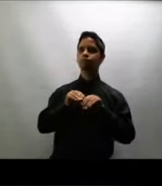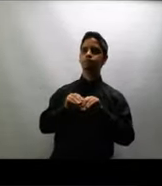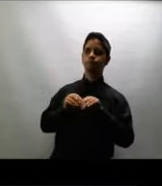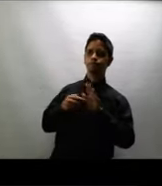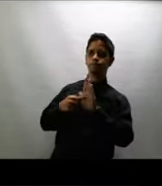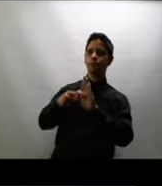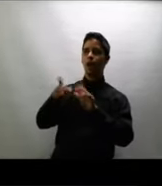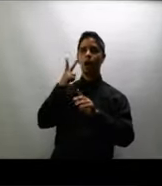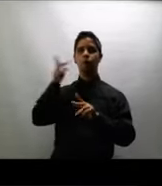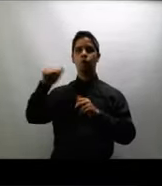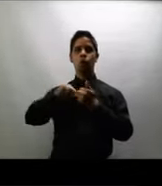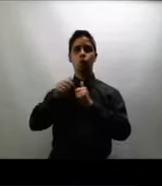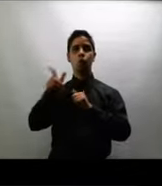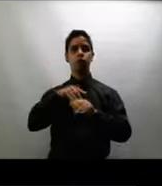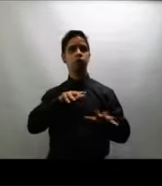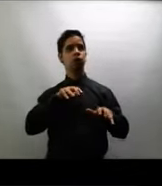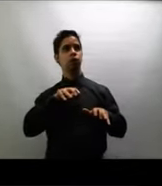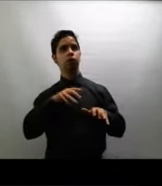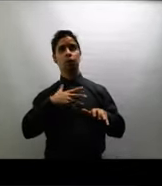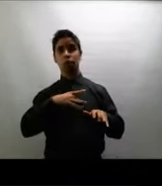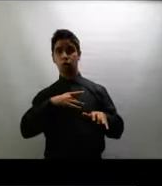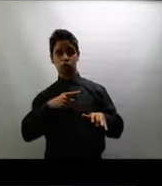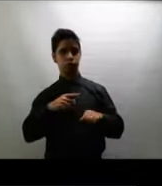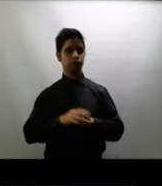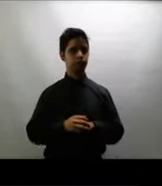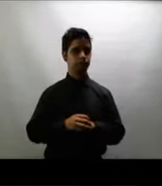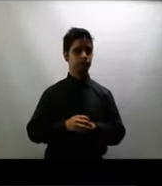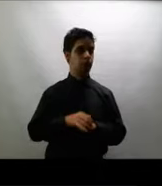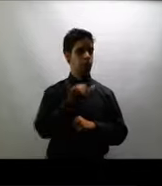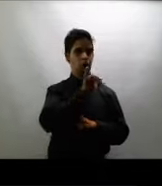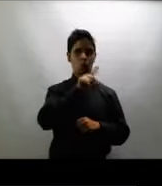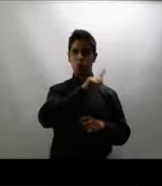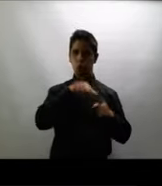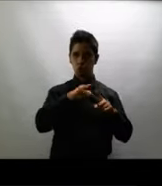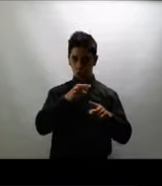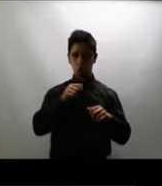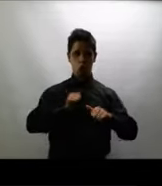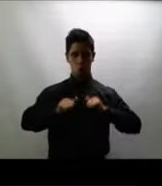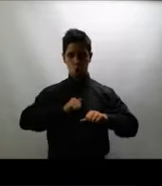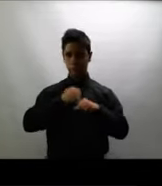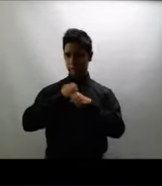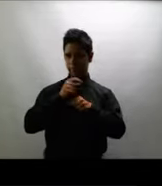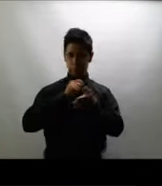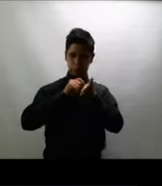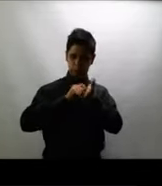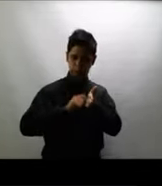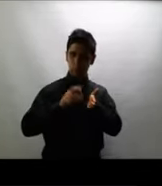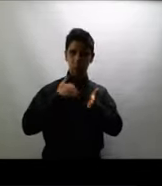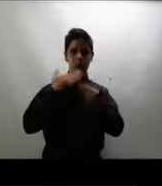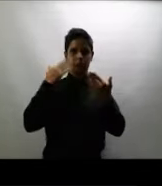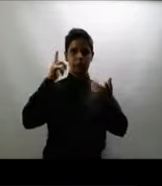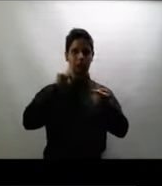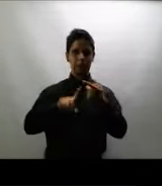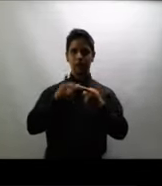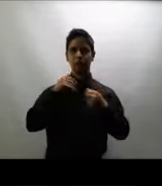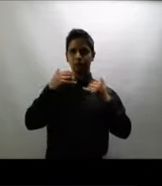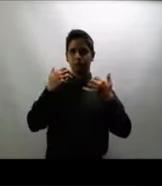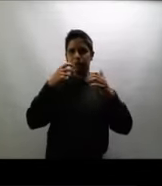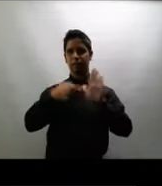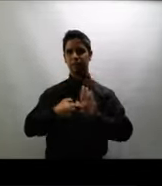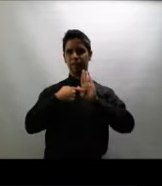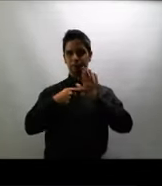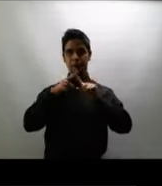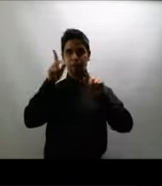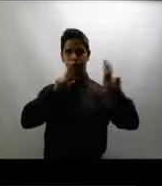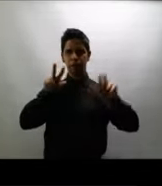Sí, como cuando uno escribe una obra de teatro, que hasta que tú no ves la reacción del público. Básicamente no sabes. Sí. Pues ese día en la fundación me sirvió a mí